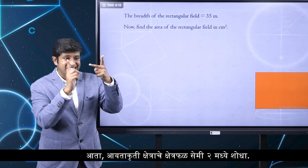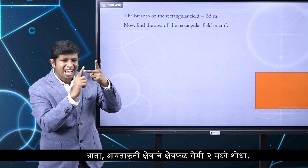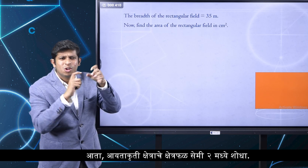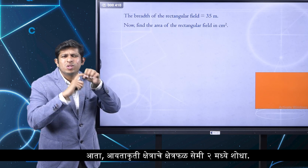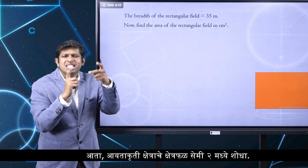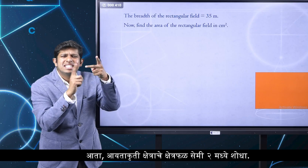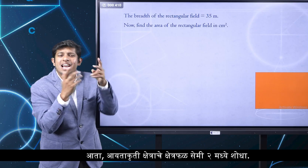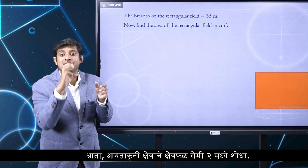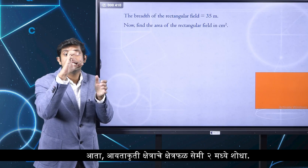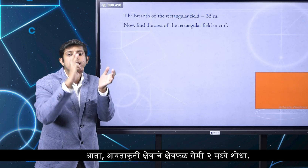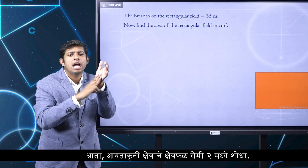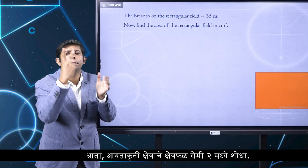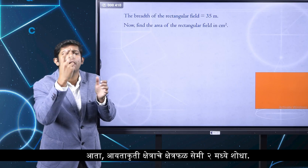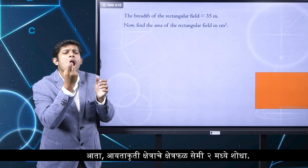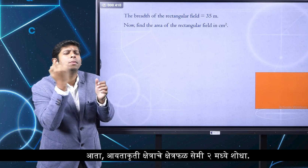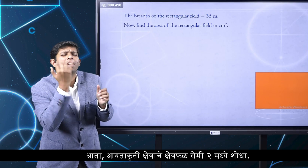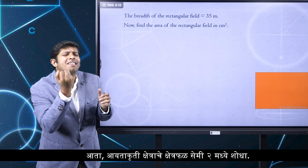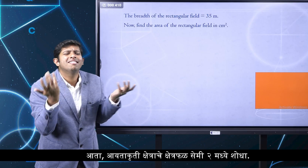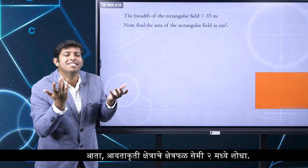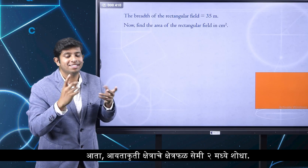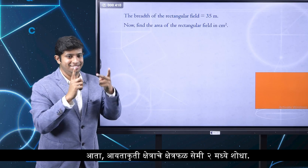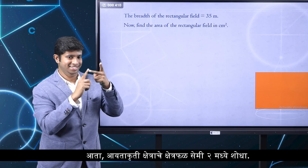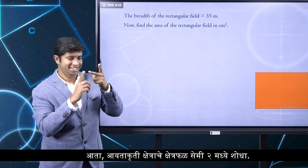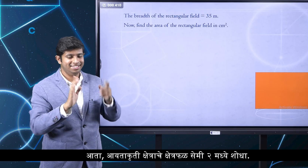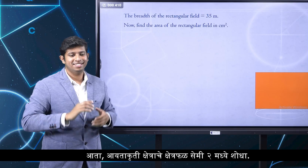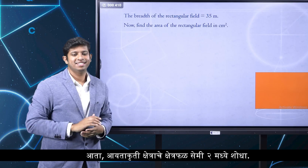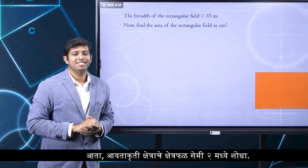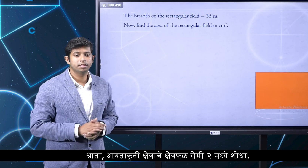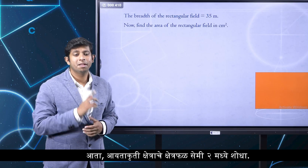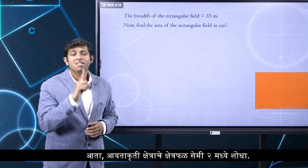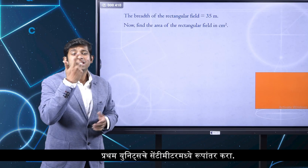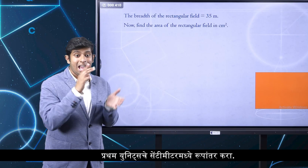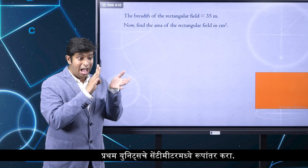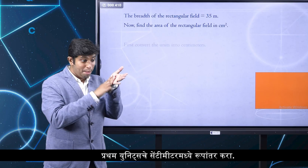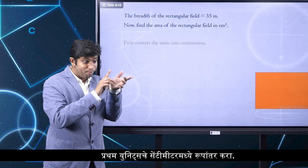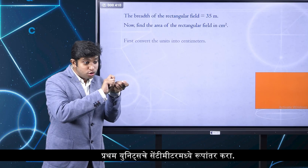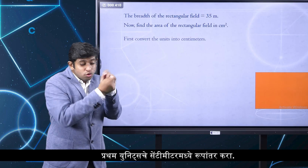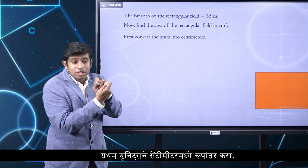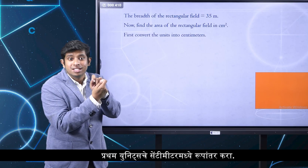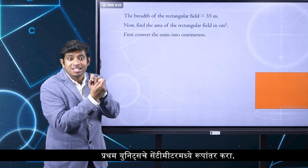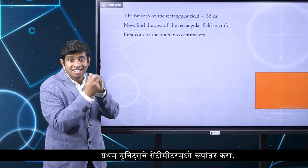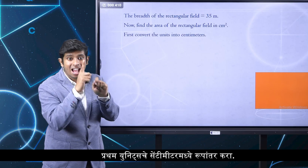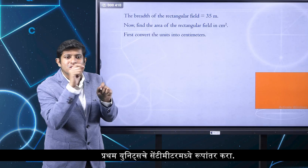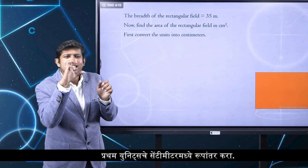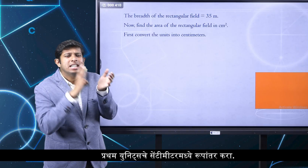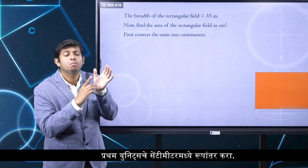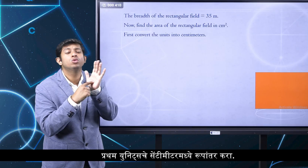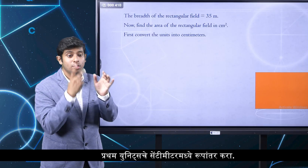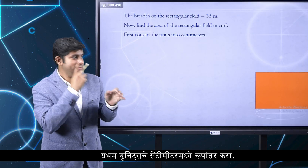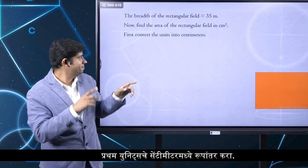आता आयताकृती क्षेत्राचे क्षेत्रफळ सेमी मध्ये शोधा. प्रथम युनिटचे सेंटीमीटर मध्ये रूपांतर